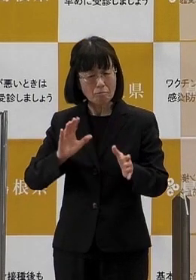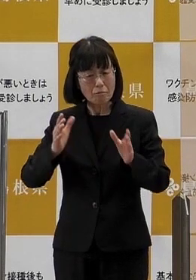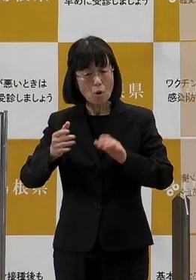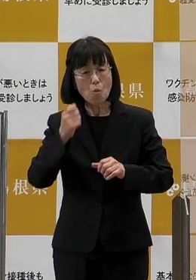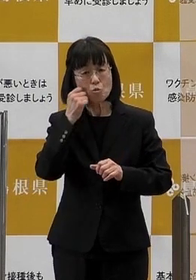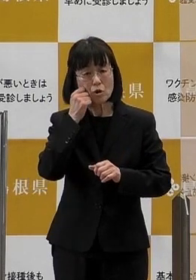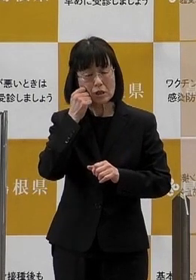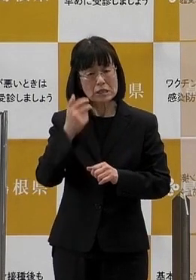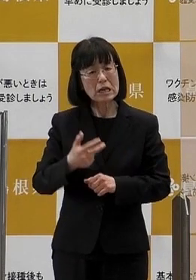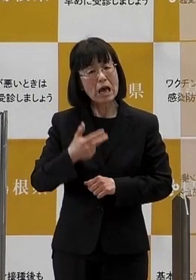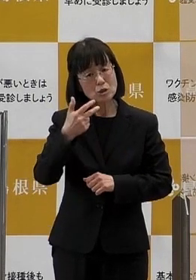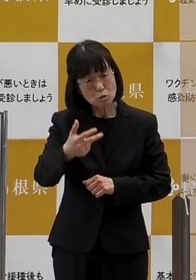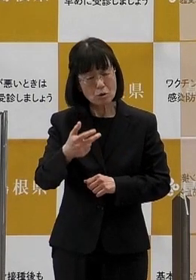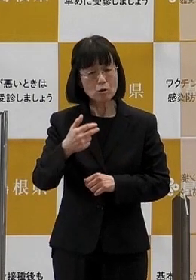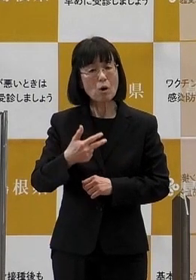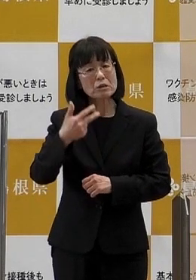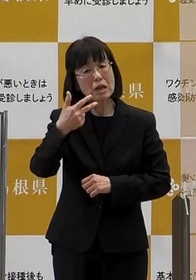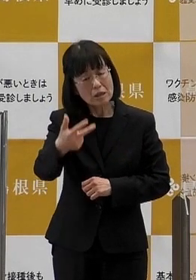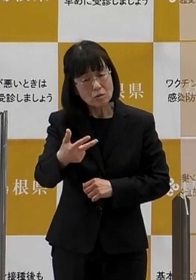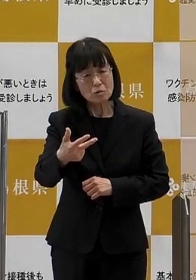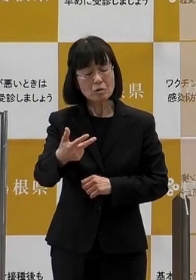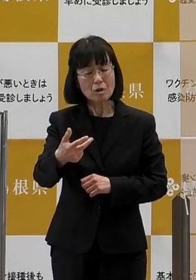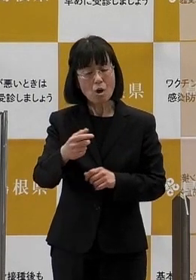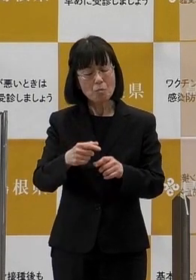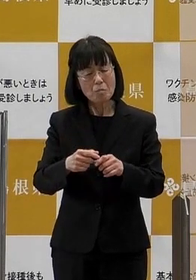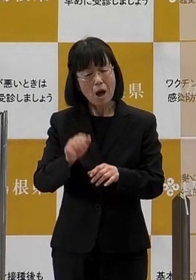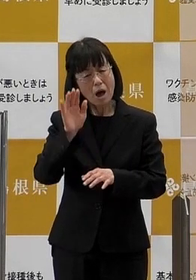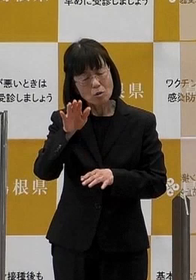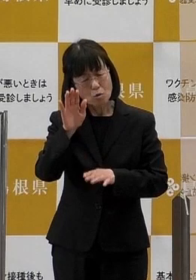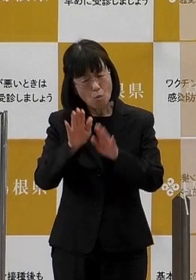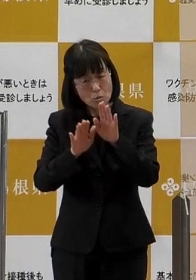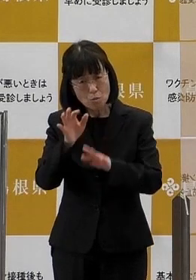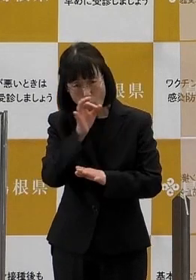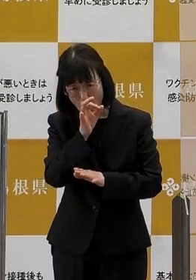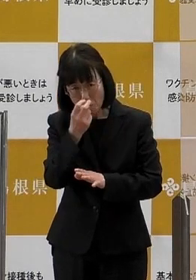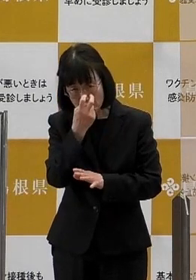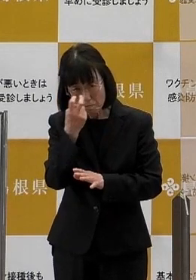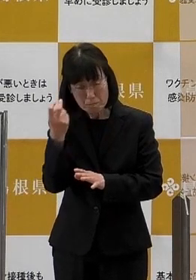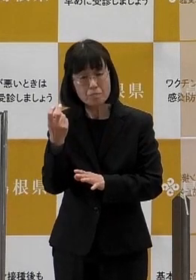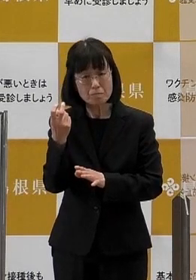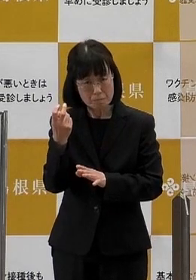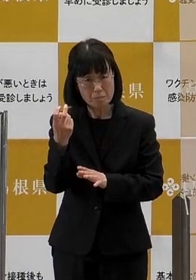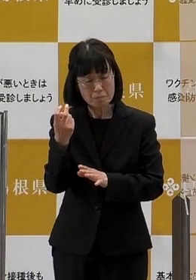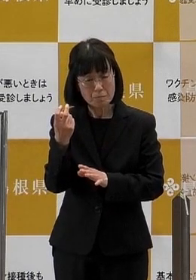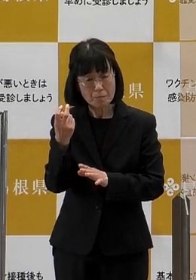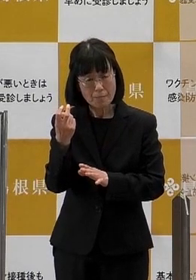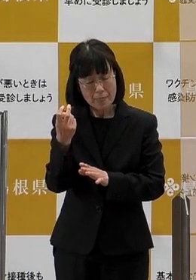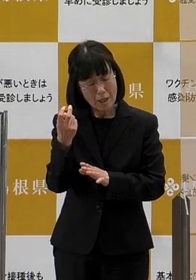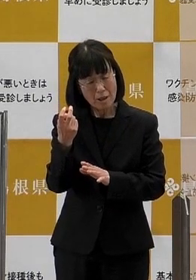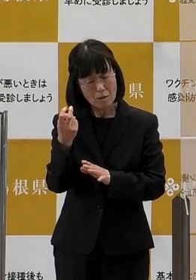来週でいいとか、再来週でいいとか、もっと様子を見ようとか、そんな数字じゃないんじゃないか。